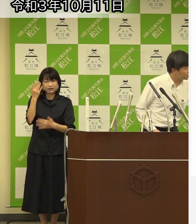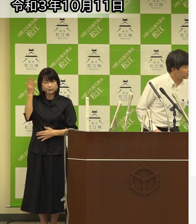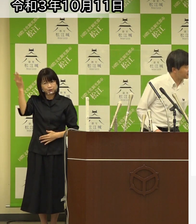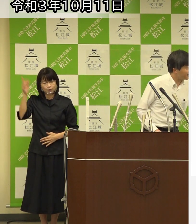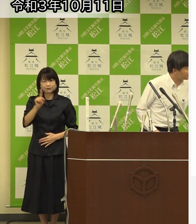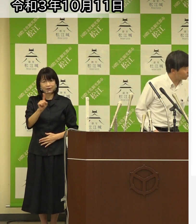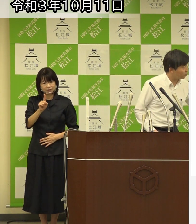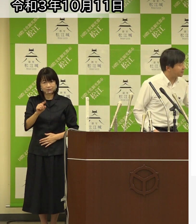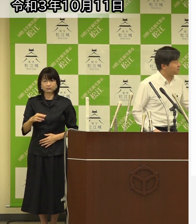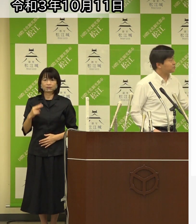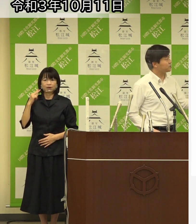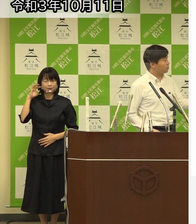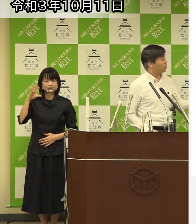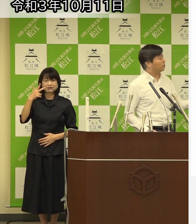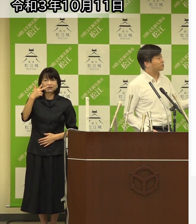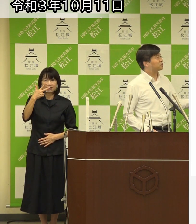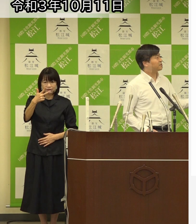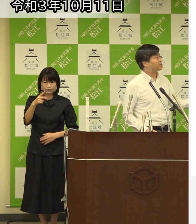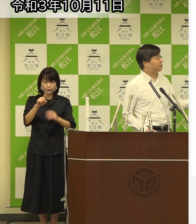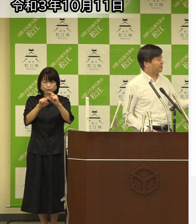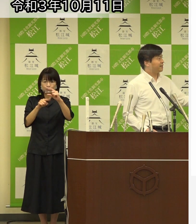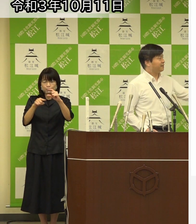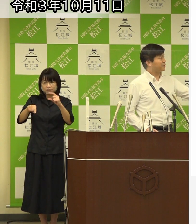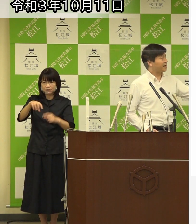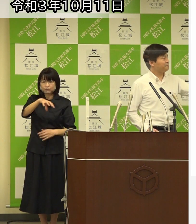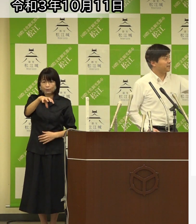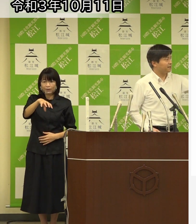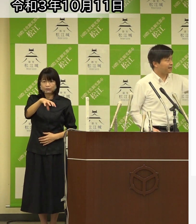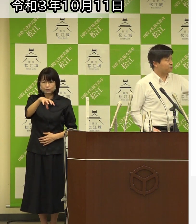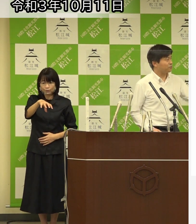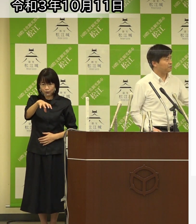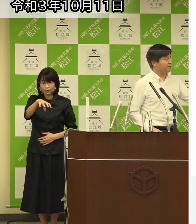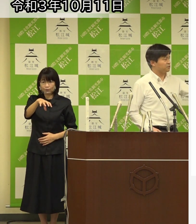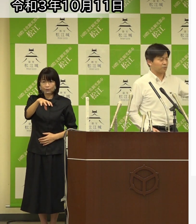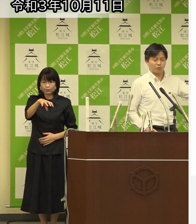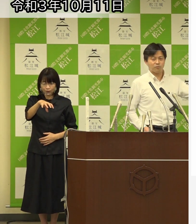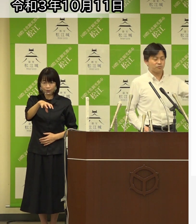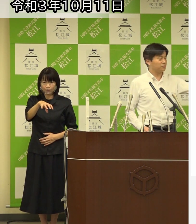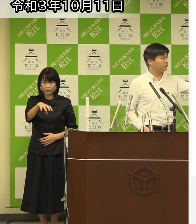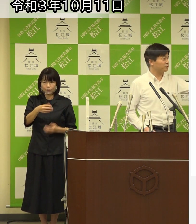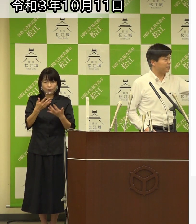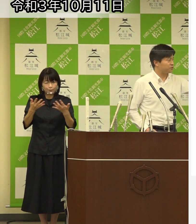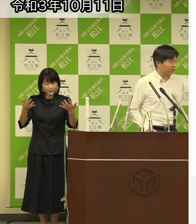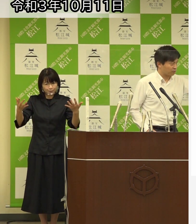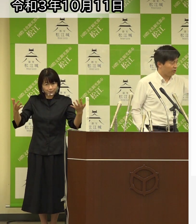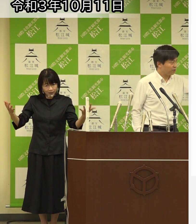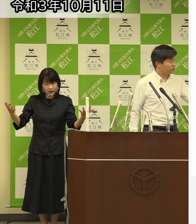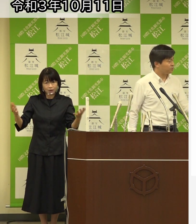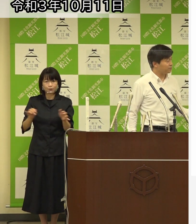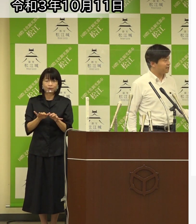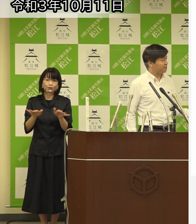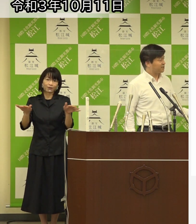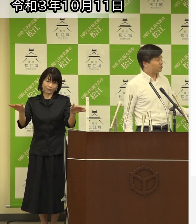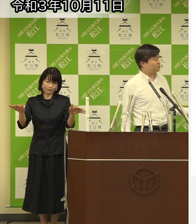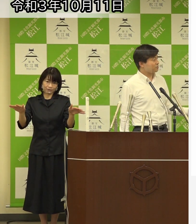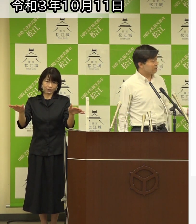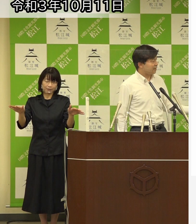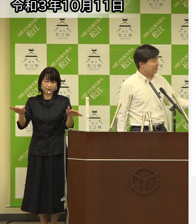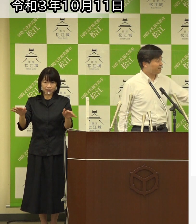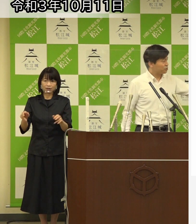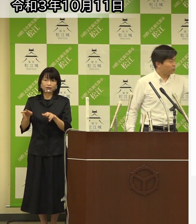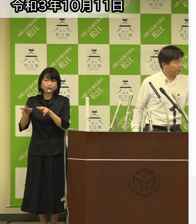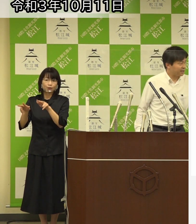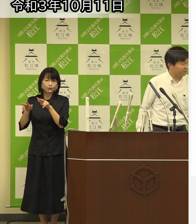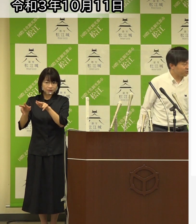江の中心市街地のまちづくりを進めるために、官民がそのイメージを共有することが必要だという問題認識のも